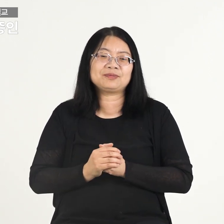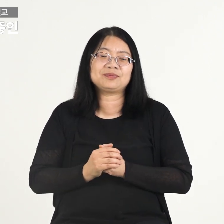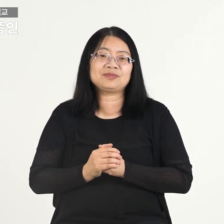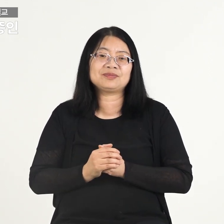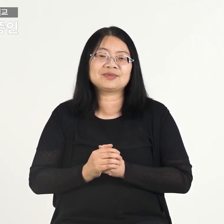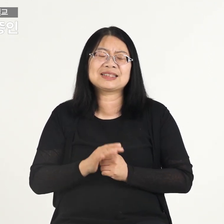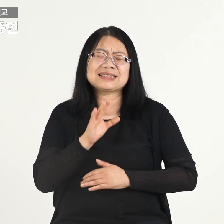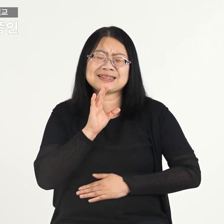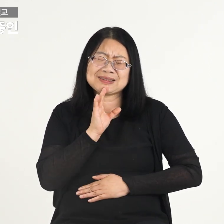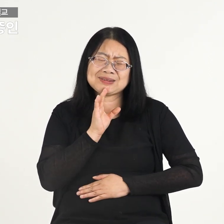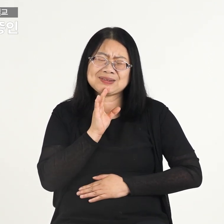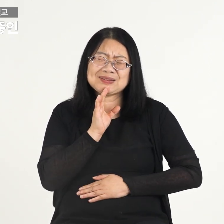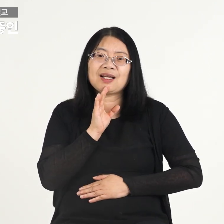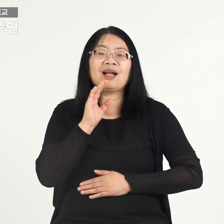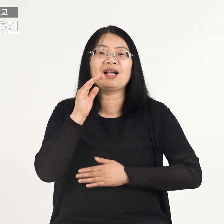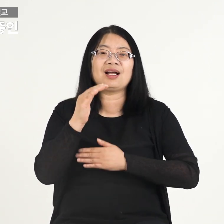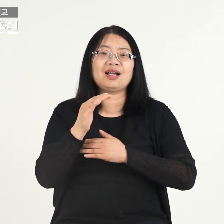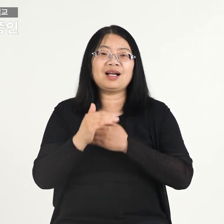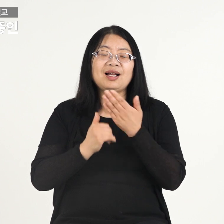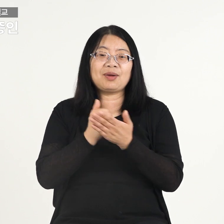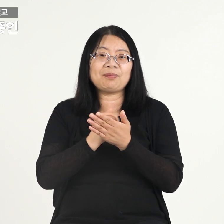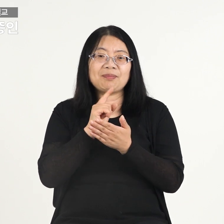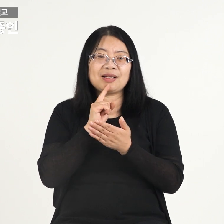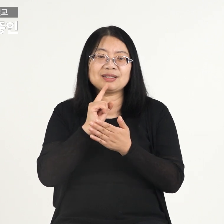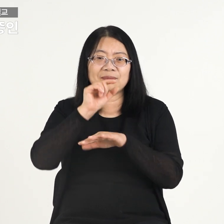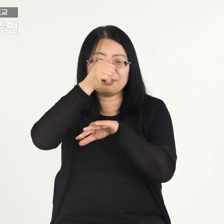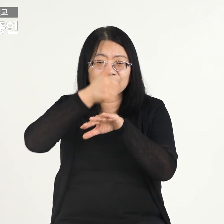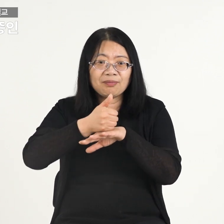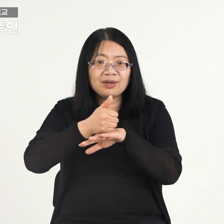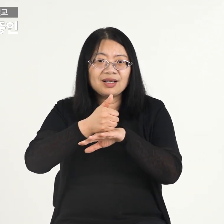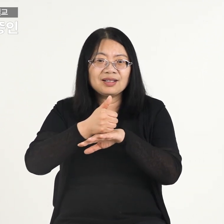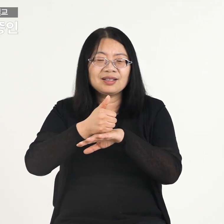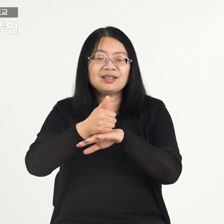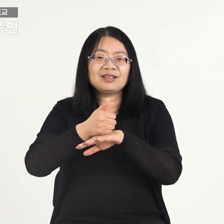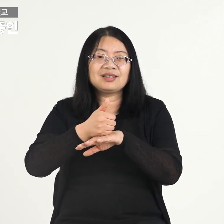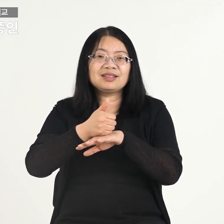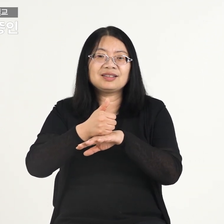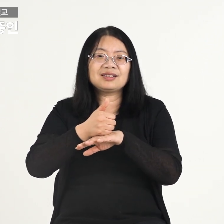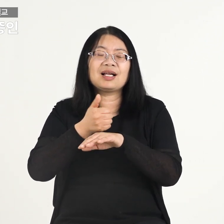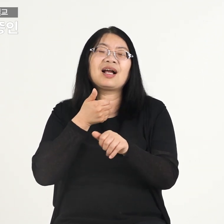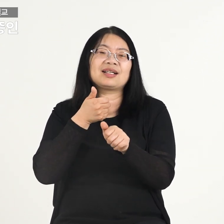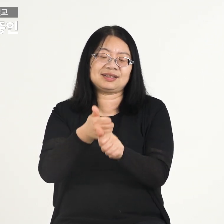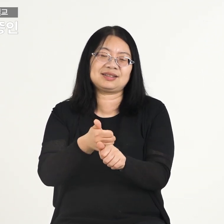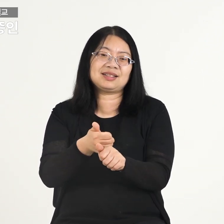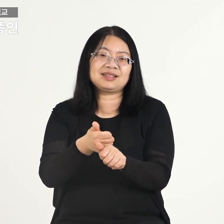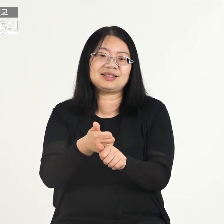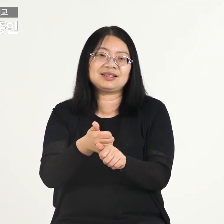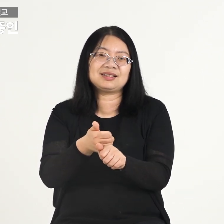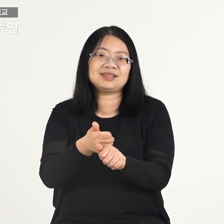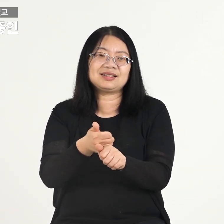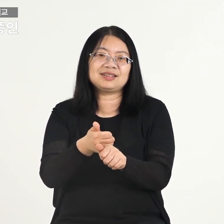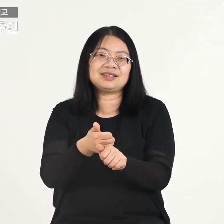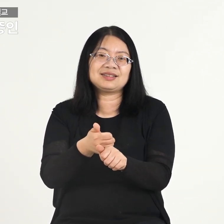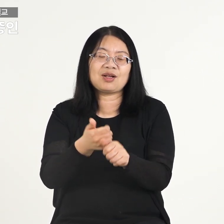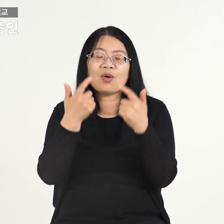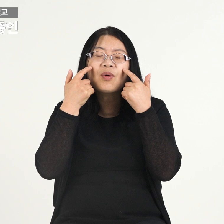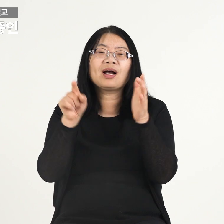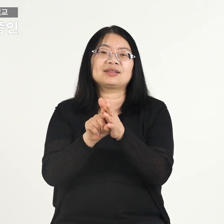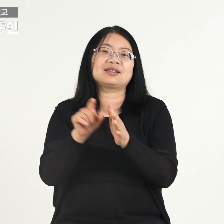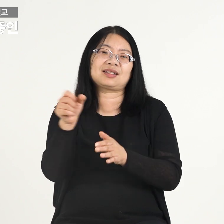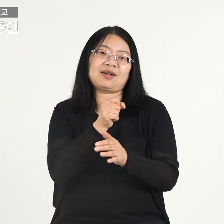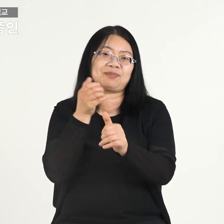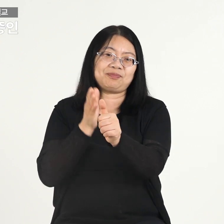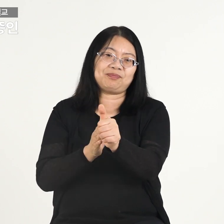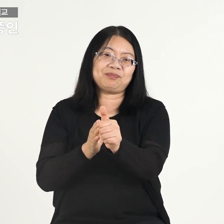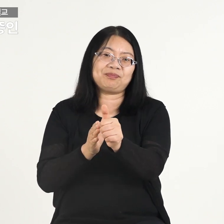이것이 정말 말씀이 마지막에는 최종적으로 이긴다라는 이 승리의 확신을 갖고